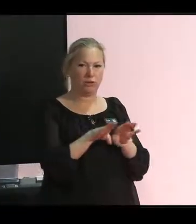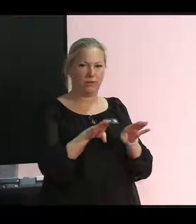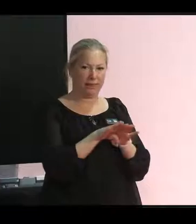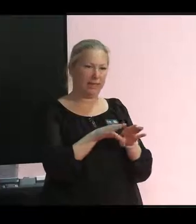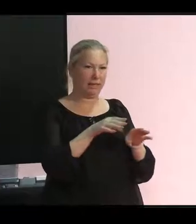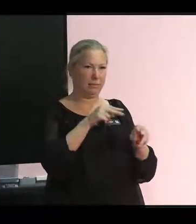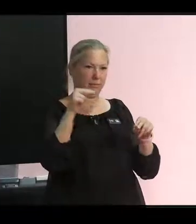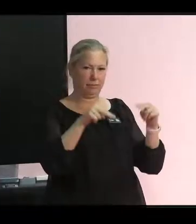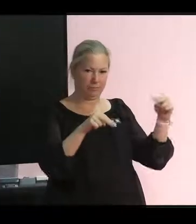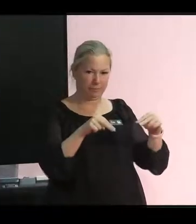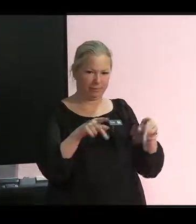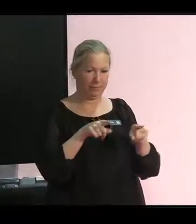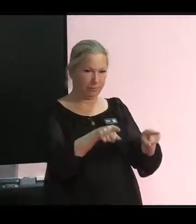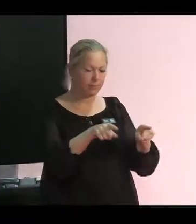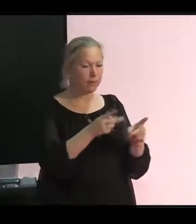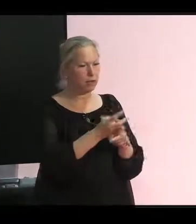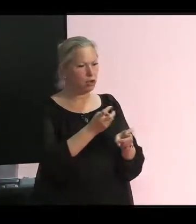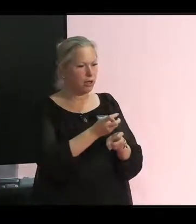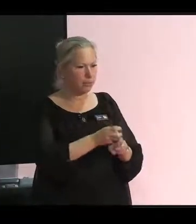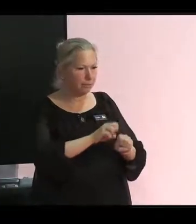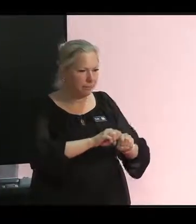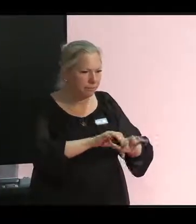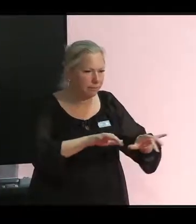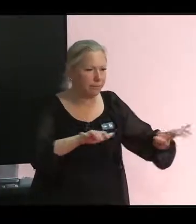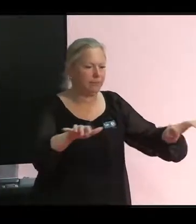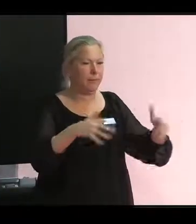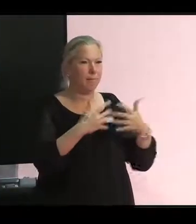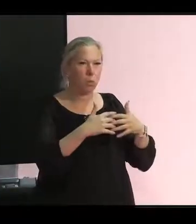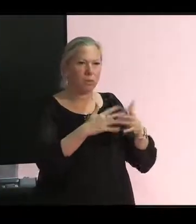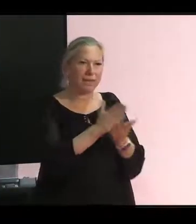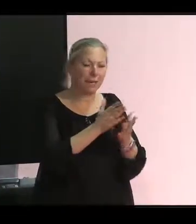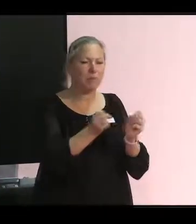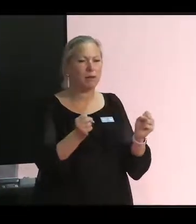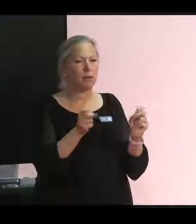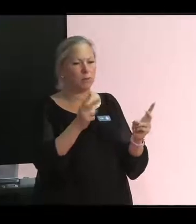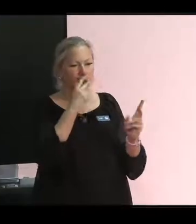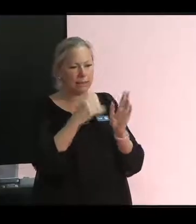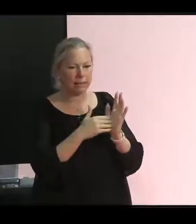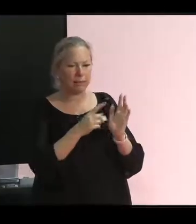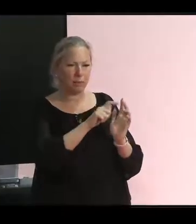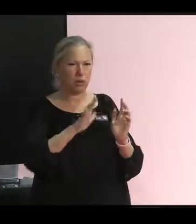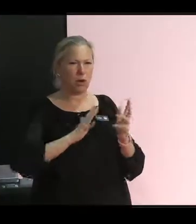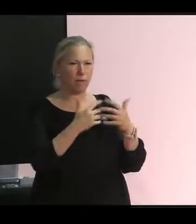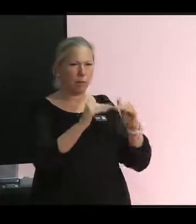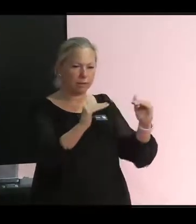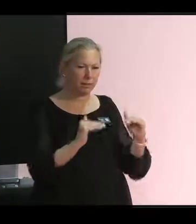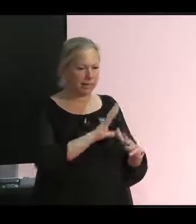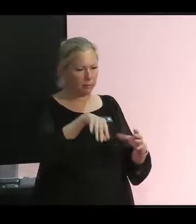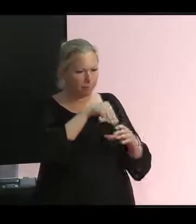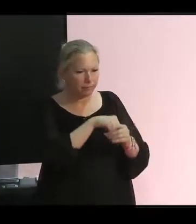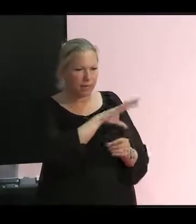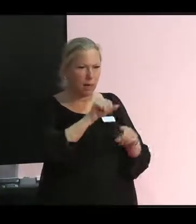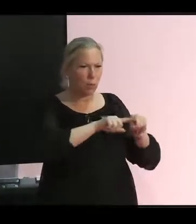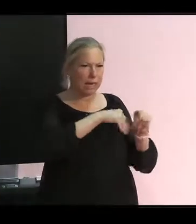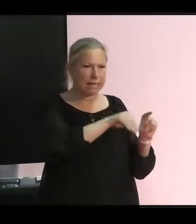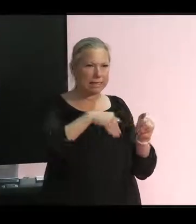jobbar specifikt med att mainstreama funktionsrätt. Man ser alltså till att personer med funktionsnedsättningar inkluderade i alla de insatserna